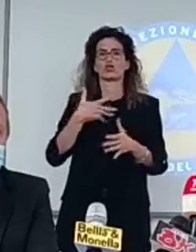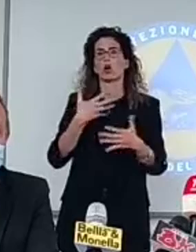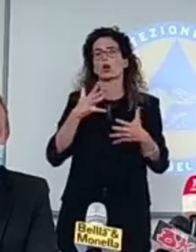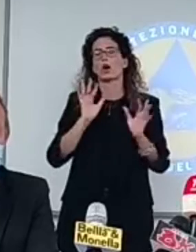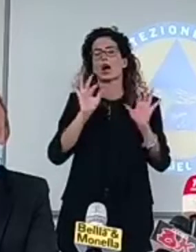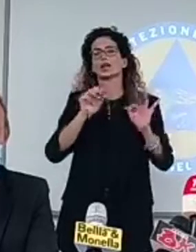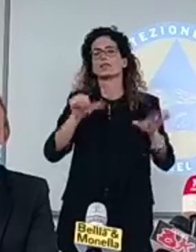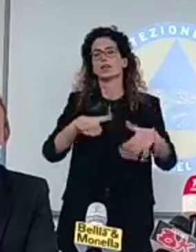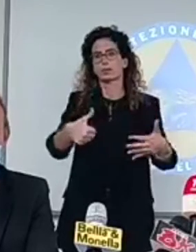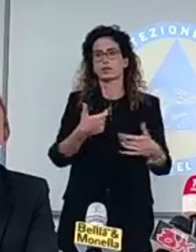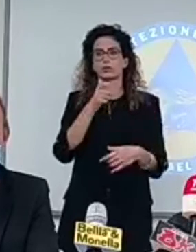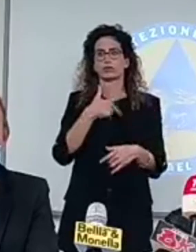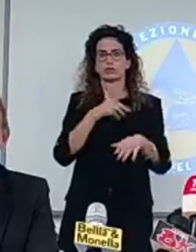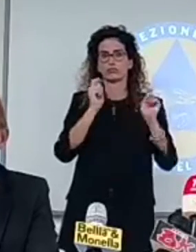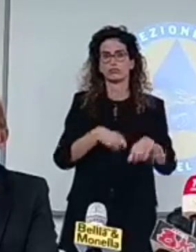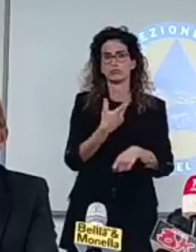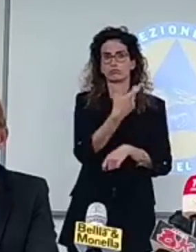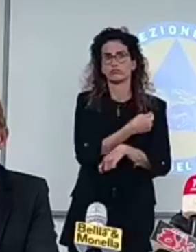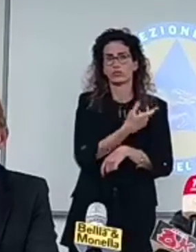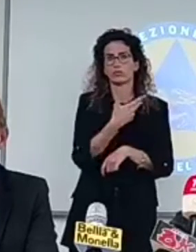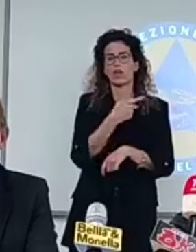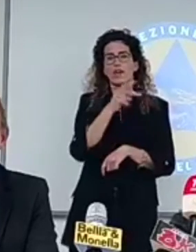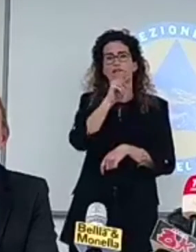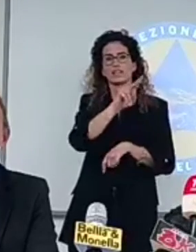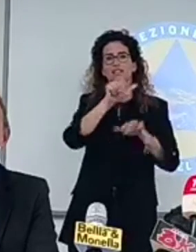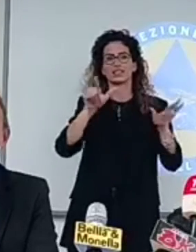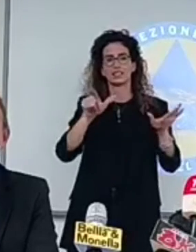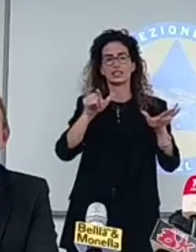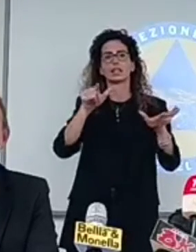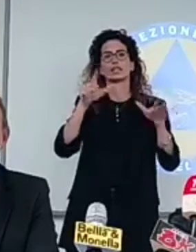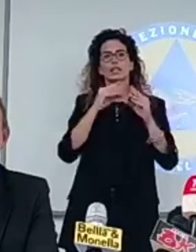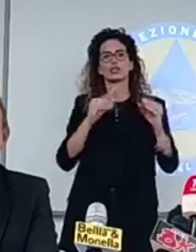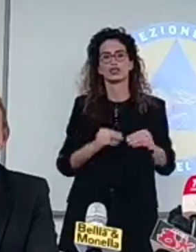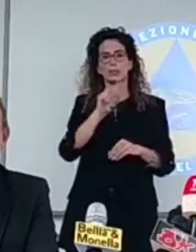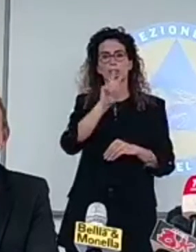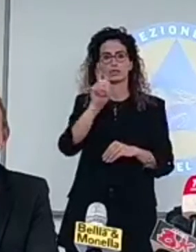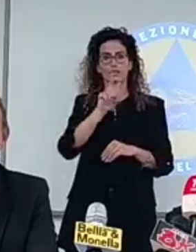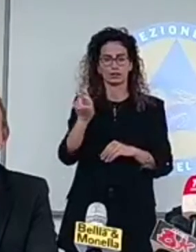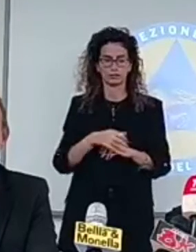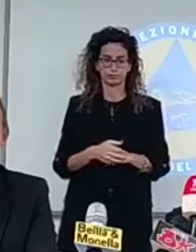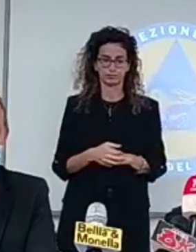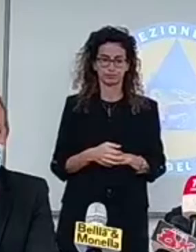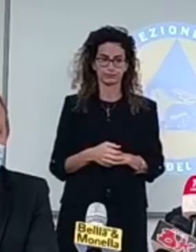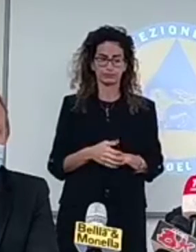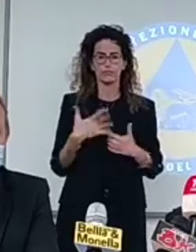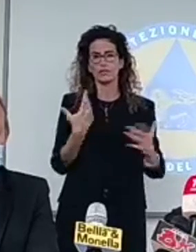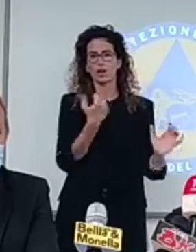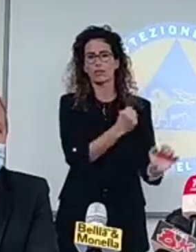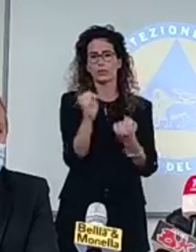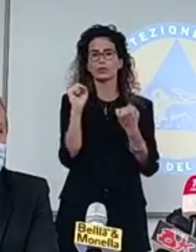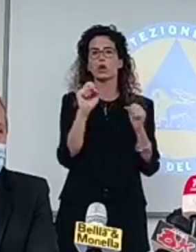l'ira dei novak se ha dei contorni in molte circostanze inquietanti secondo quanto pubblicato